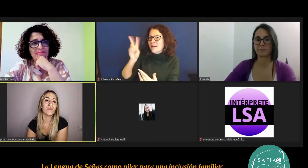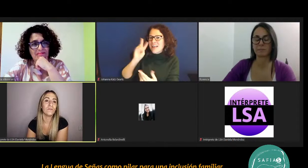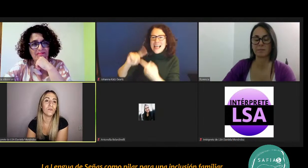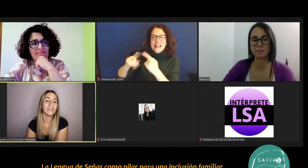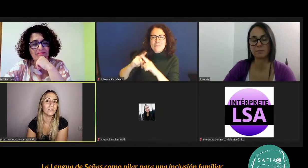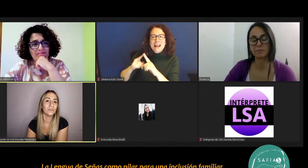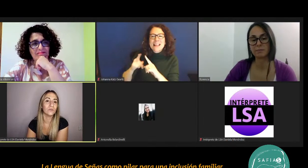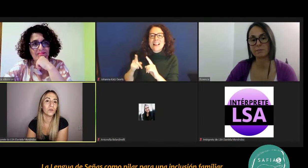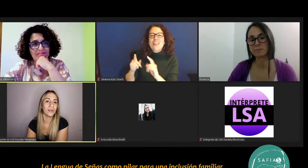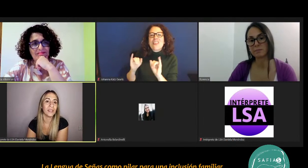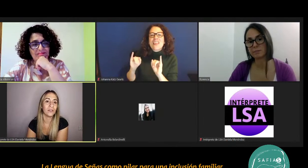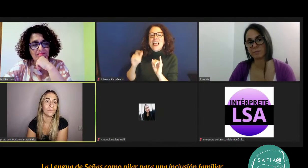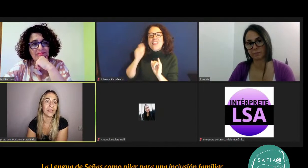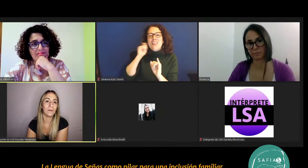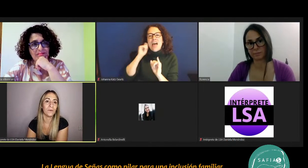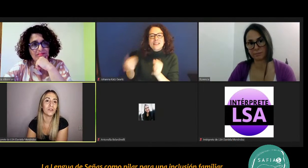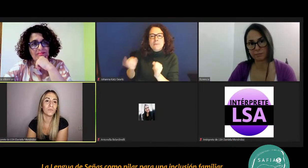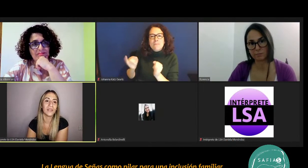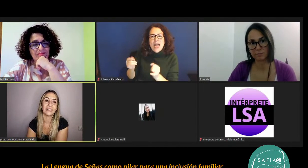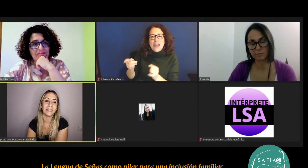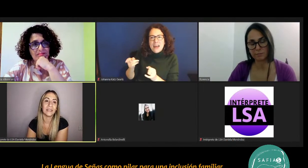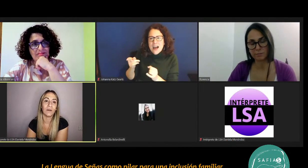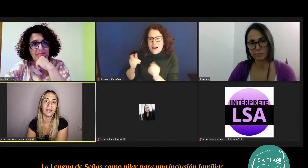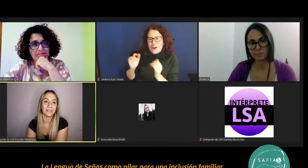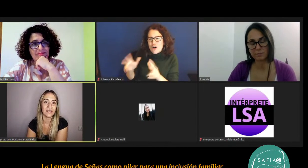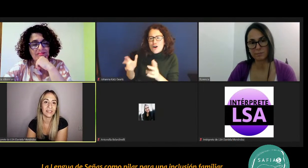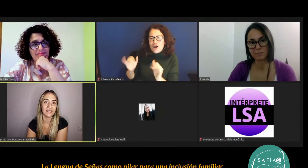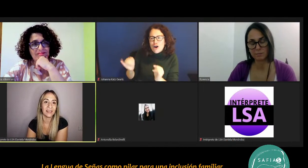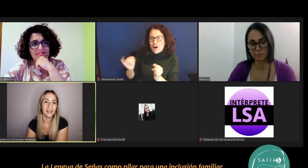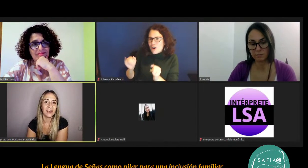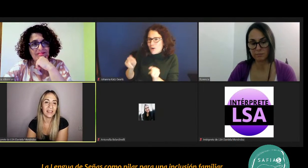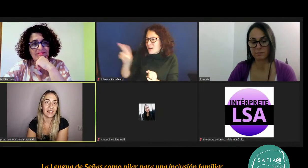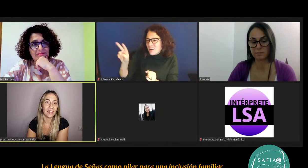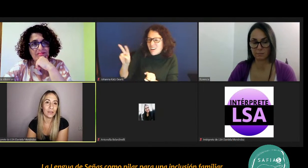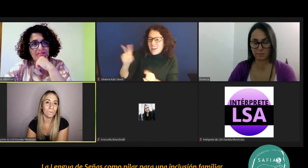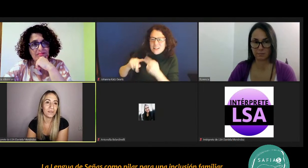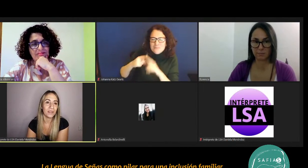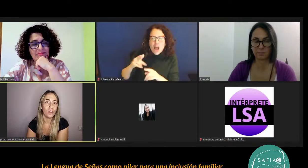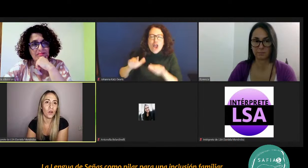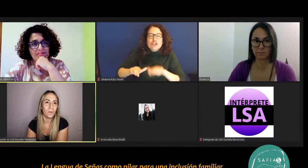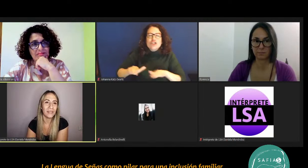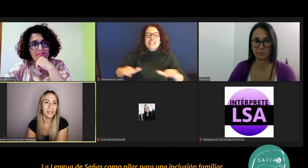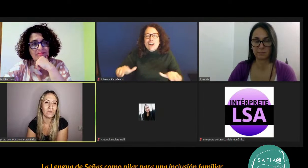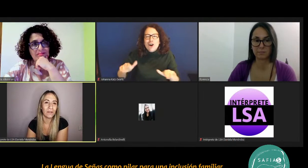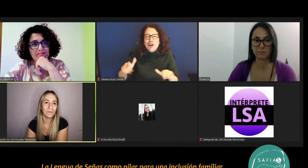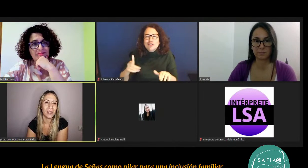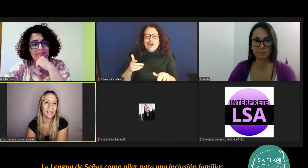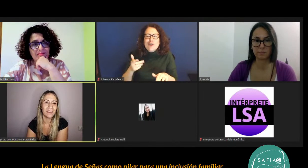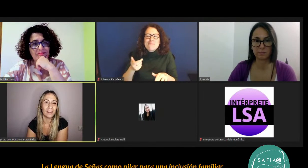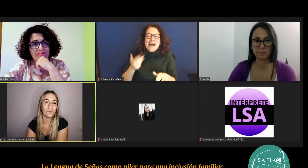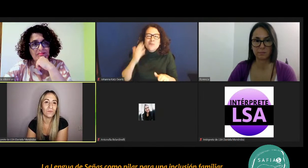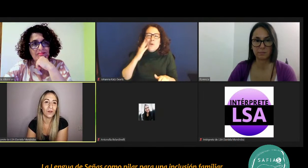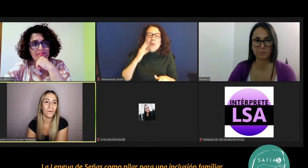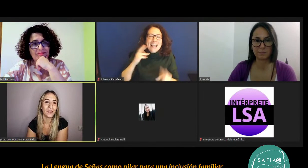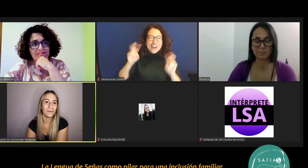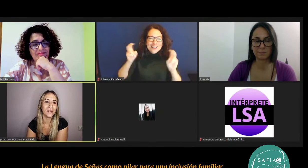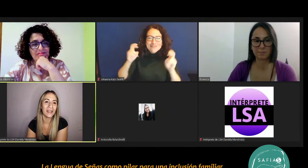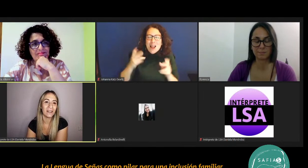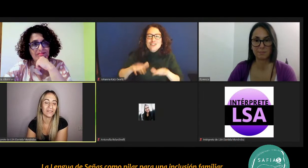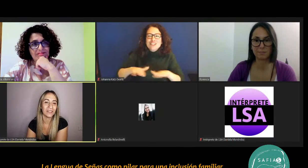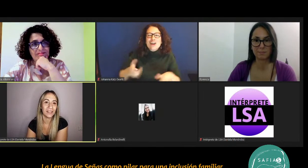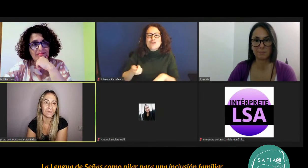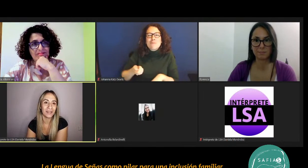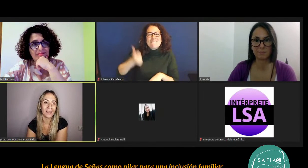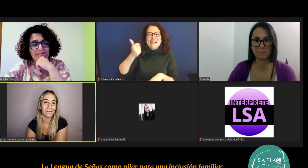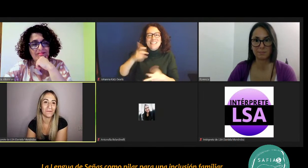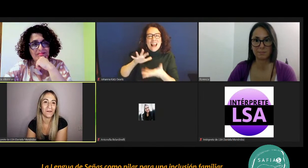como una influencia en sus compañeros para poder comunicarse en lengua de señas. los jóvenes tienen una mirada distinta, los jóvenes miran a